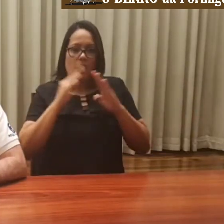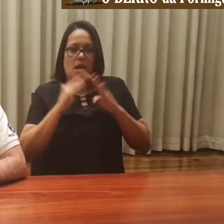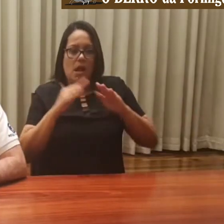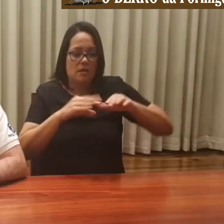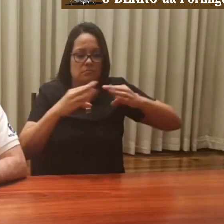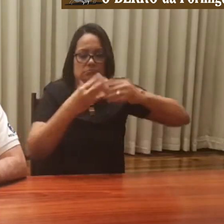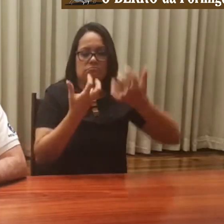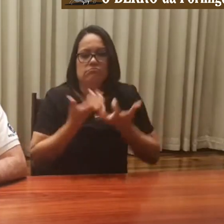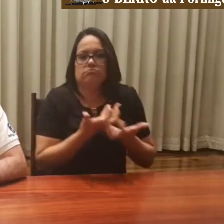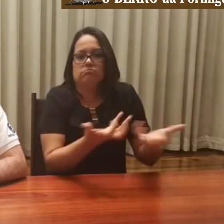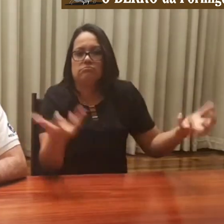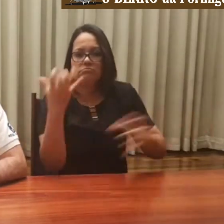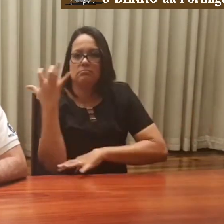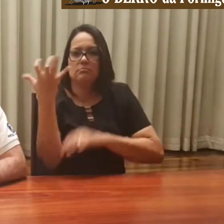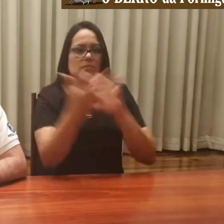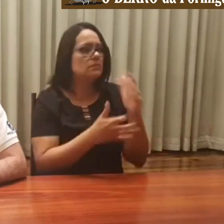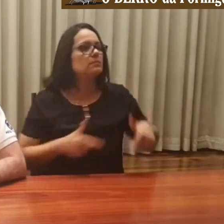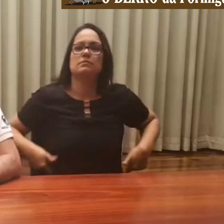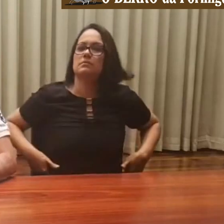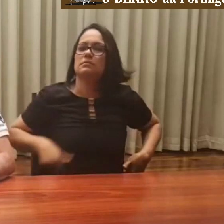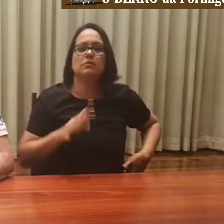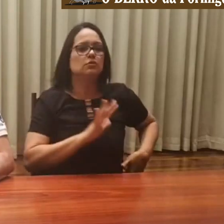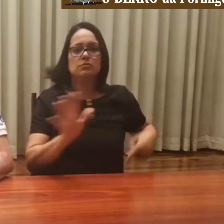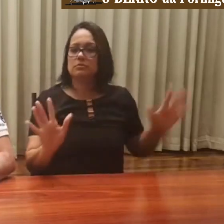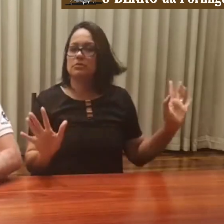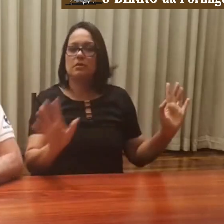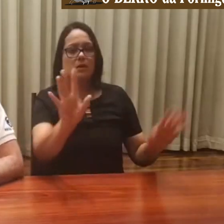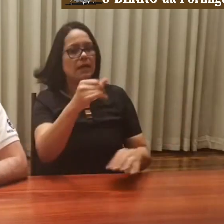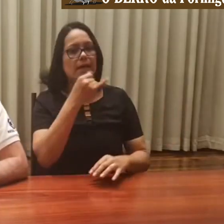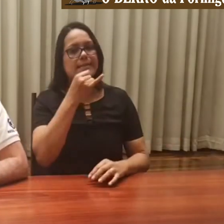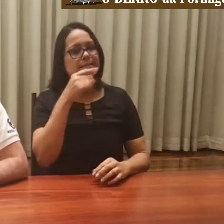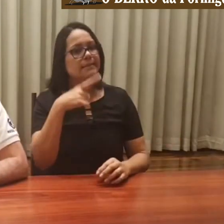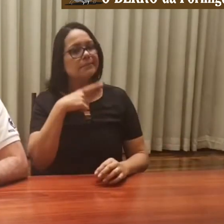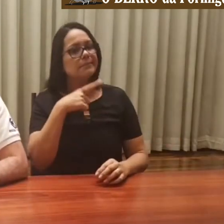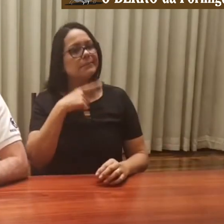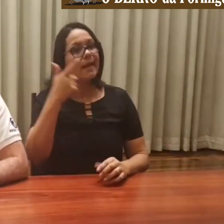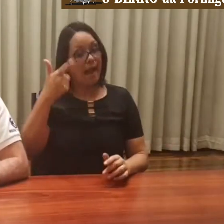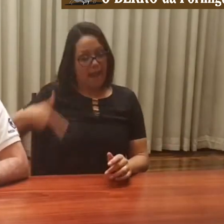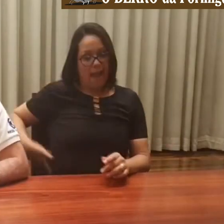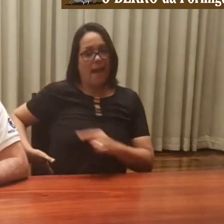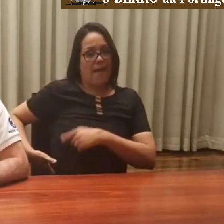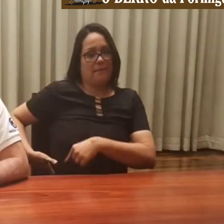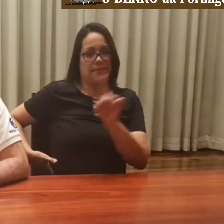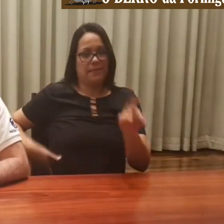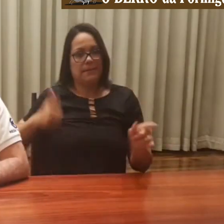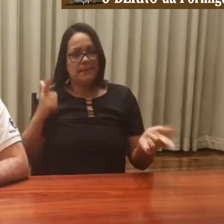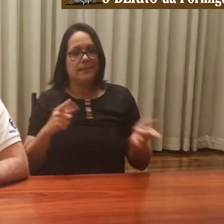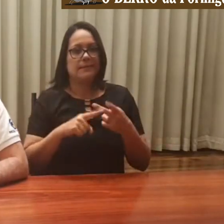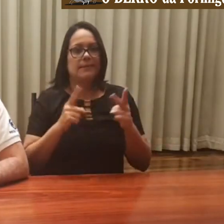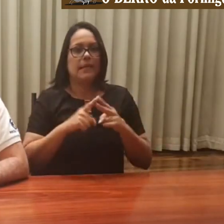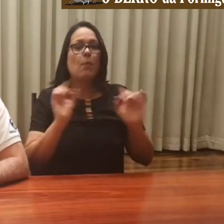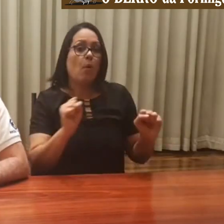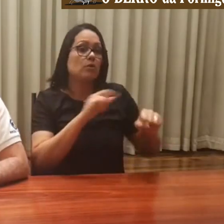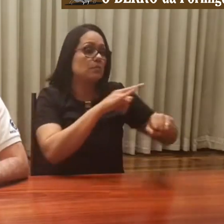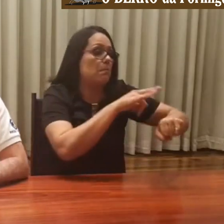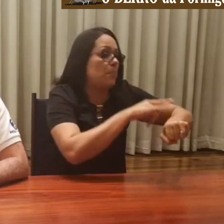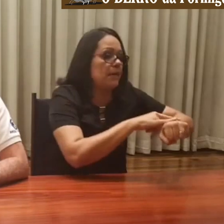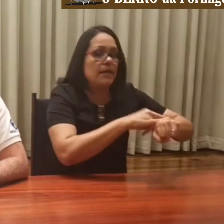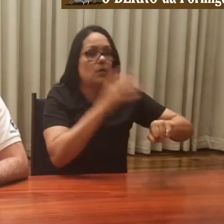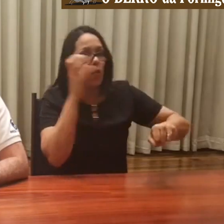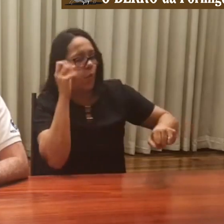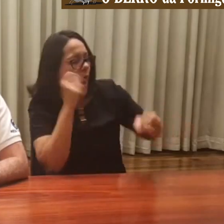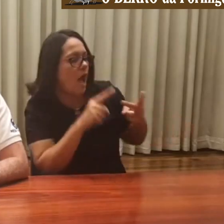né? Apenas. É a mesma coisa que se eu tivesse a posse de arma de fogo, pudesse usar no quarto e no banheiro,